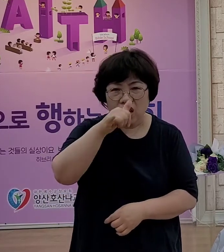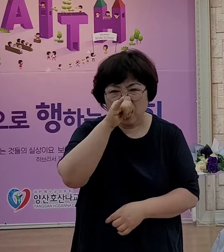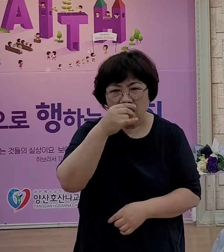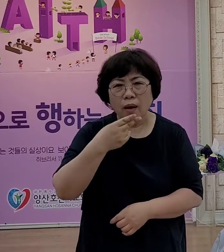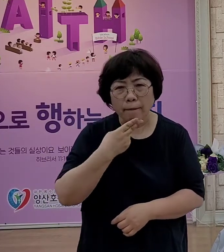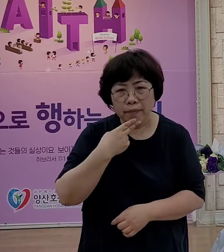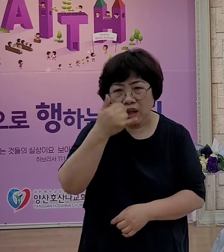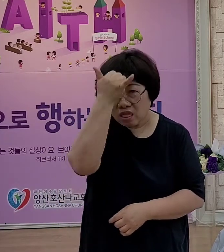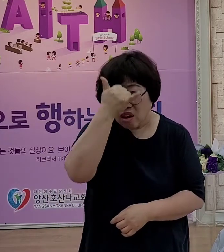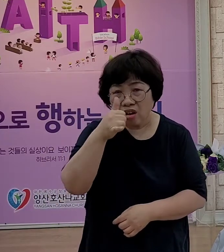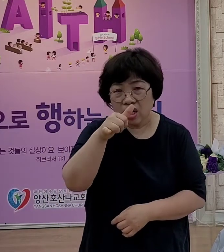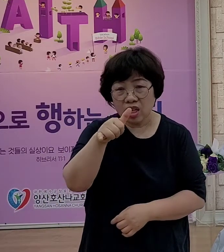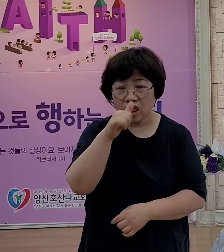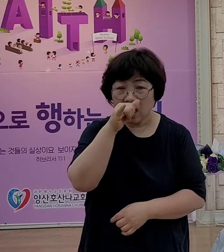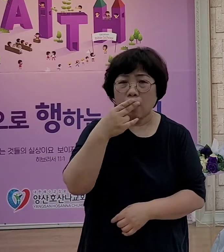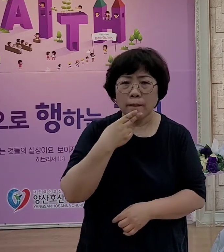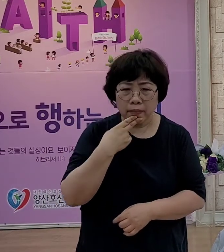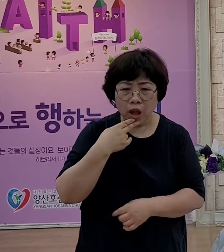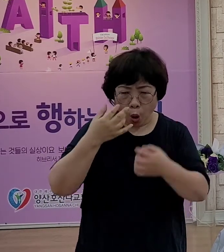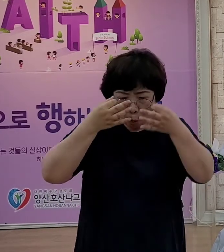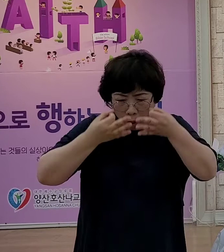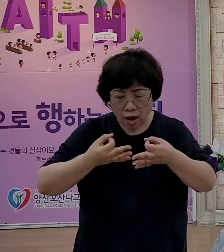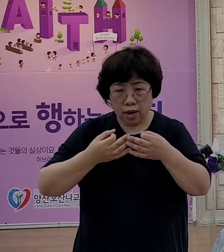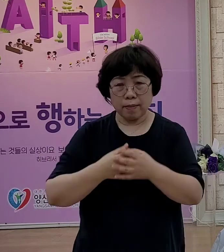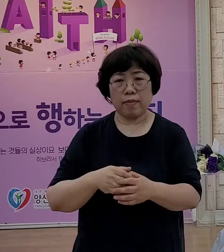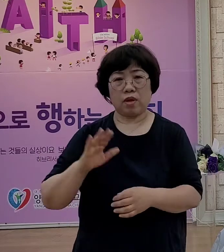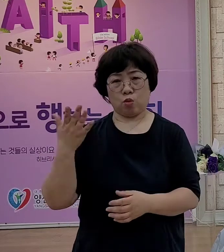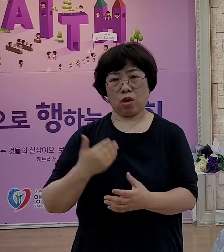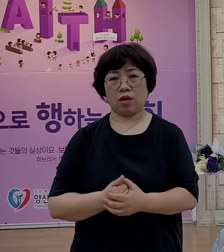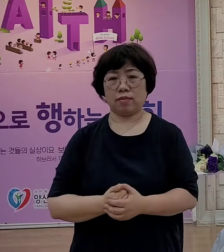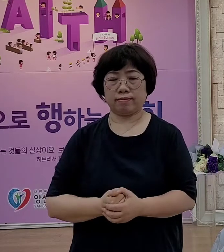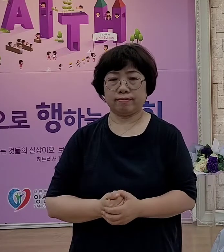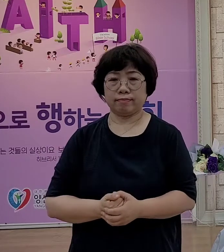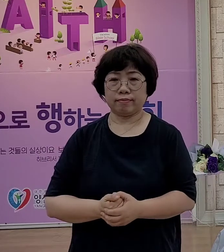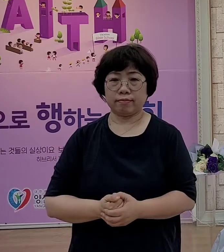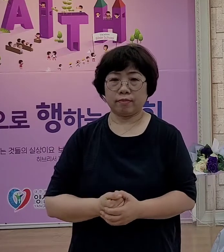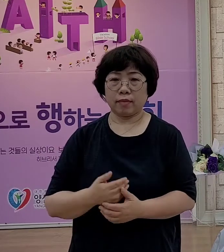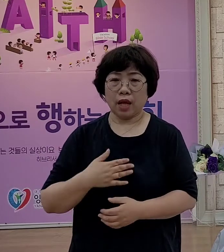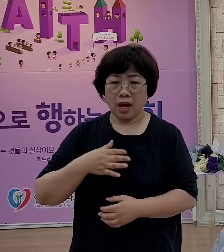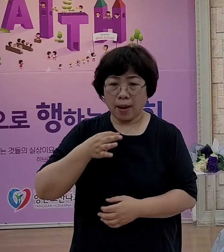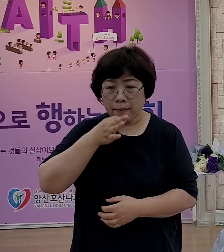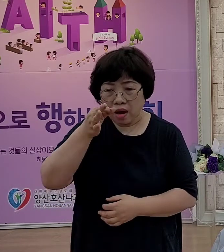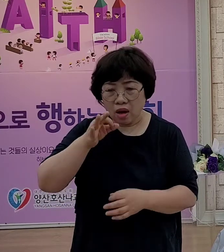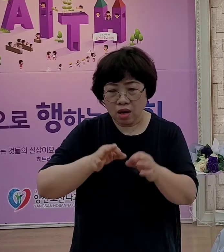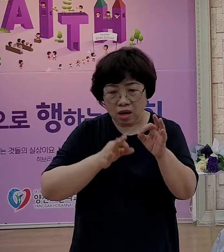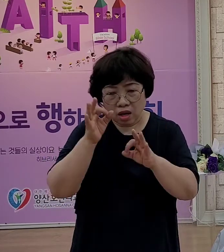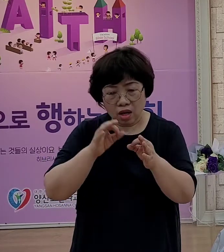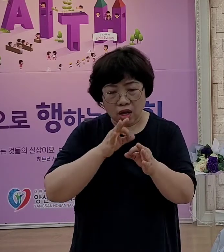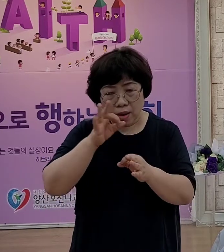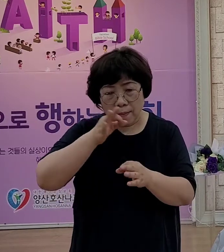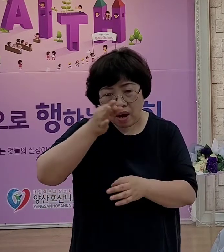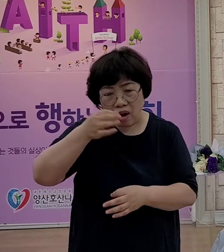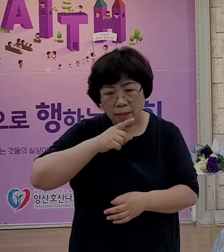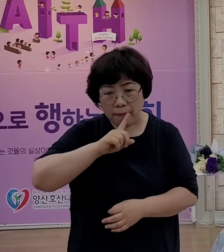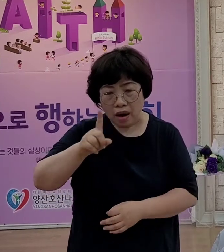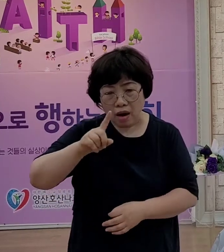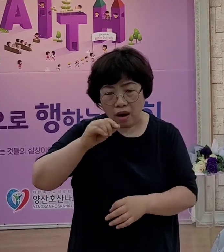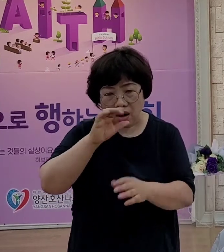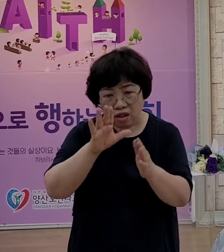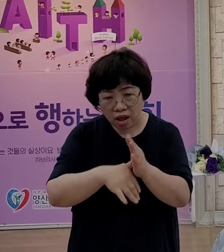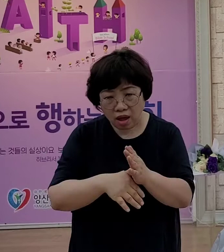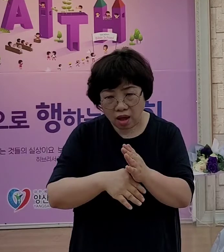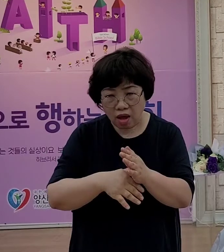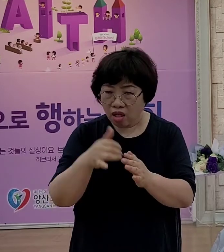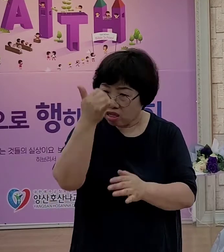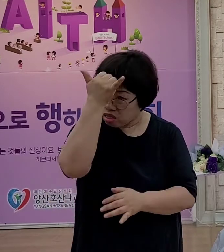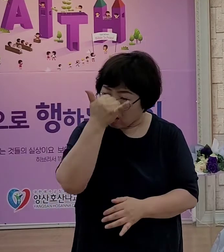덕이 되는가, 그렇지 못한가를 살피면은 우리가 실수를 현저하게 줄일